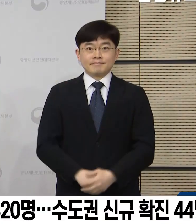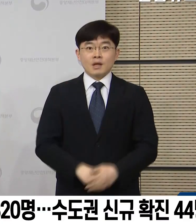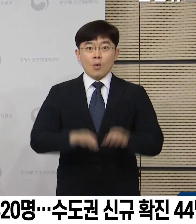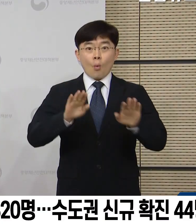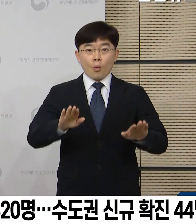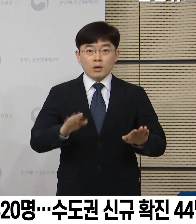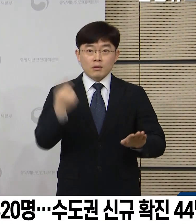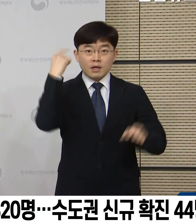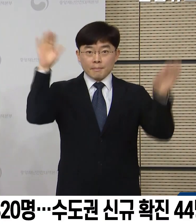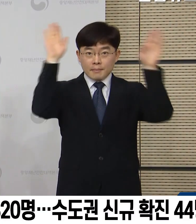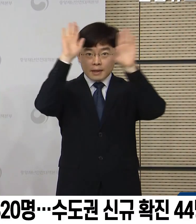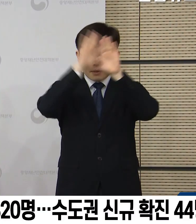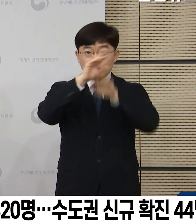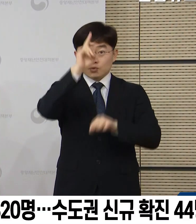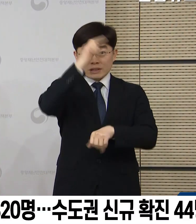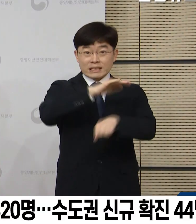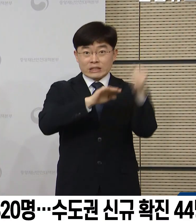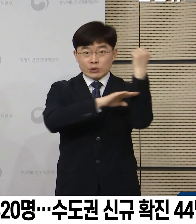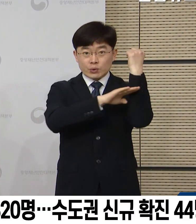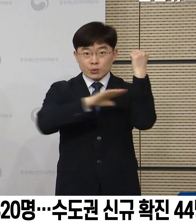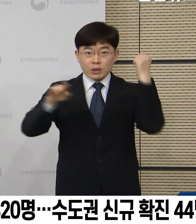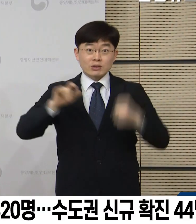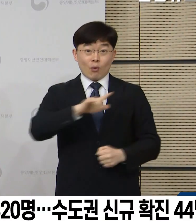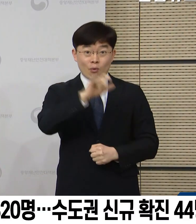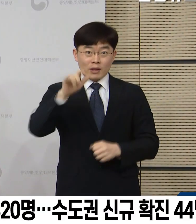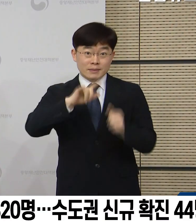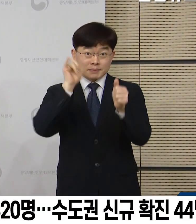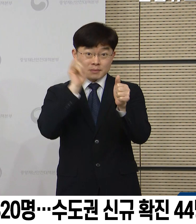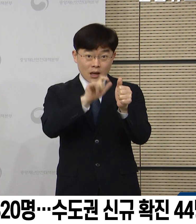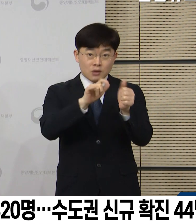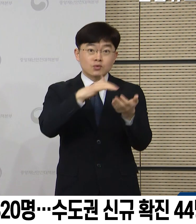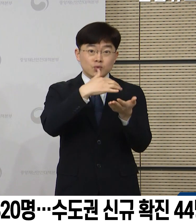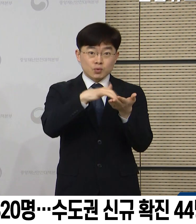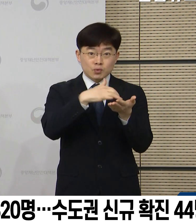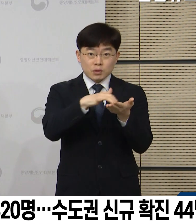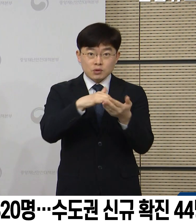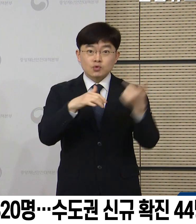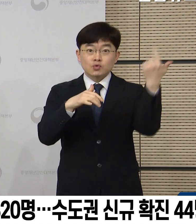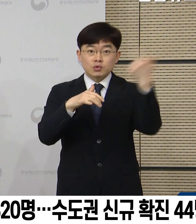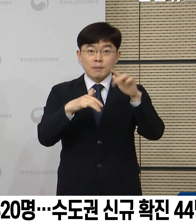오늘 오전 0시를 기준으로 코로나19로 치료받고 있는 환자는